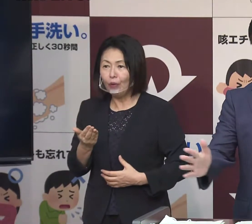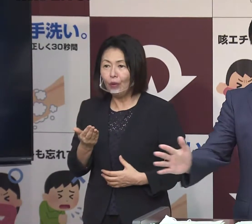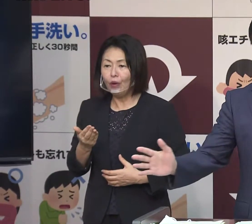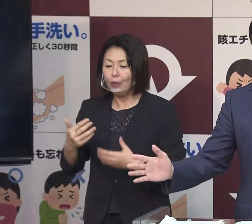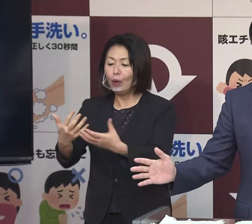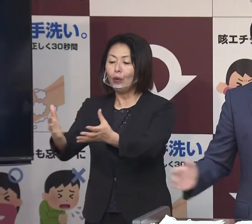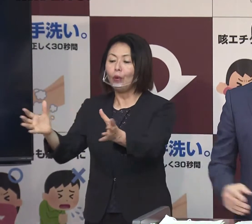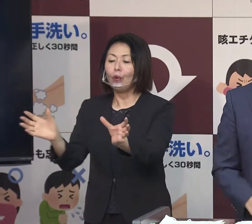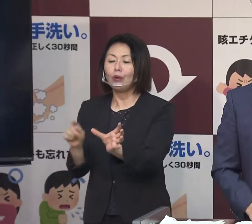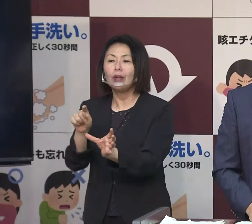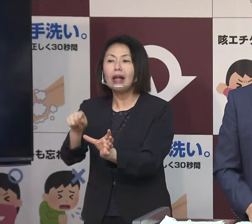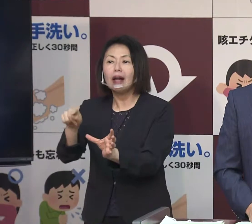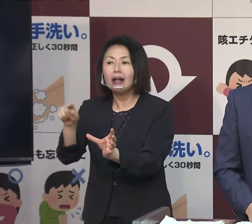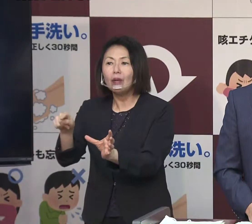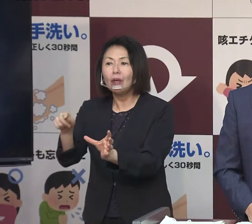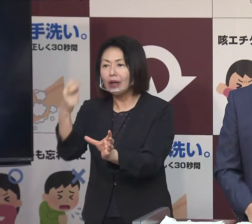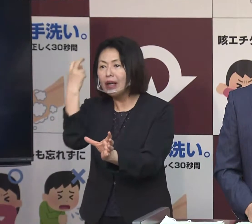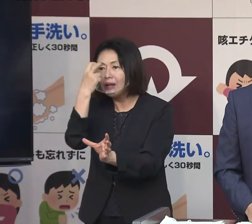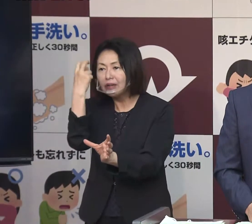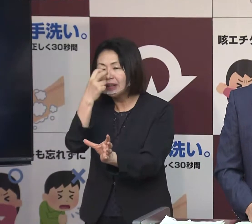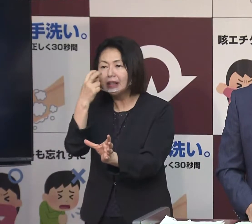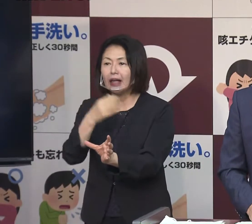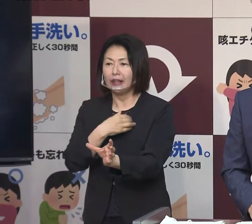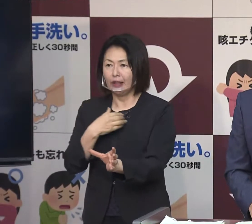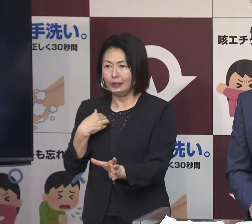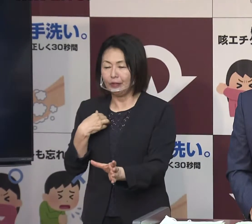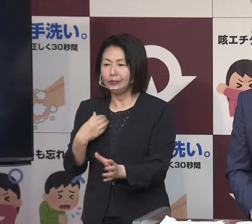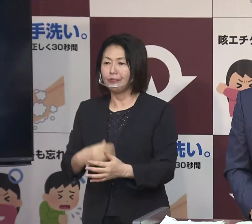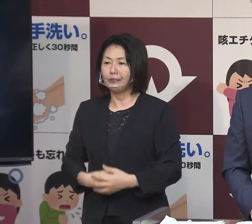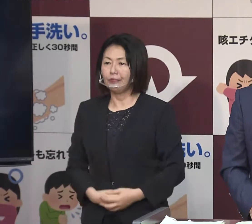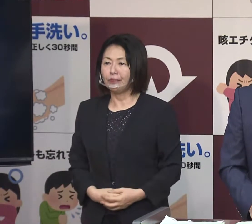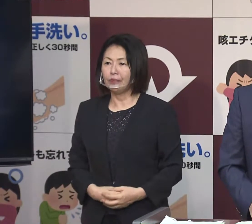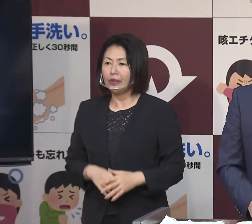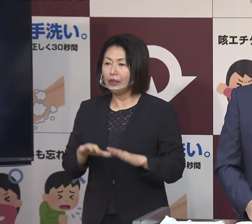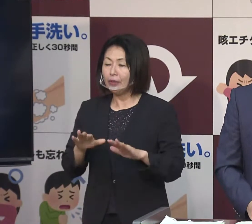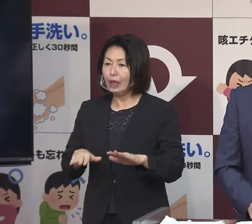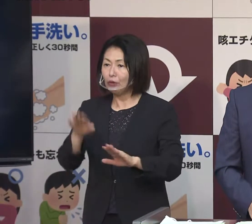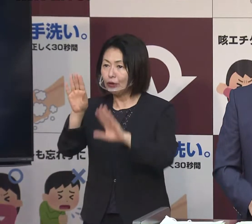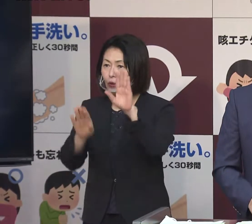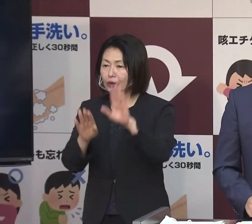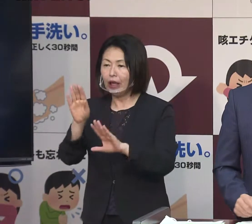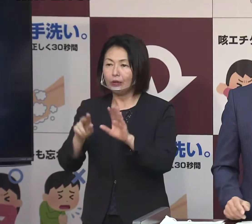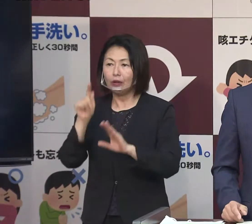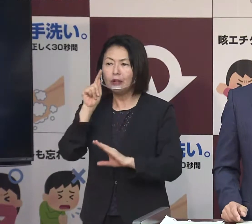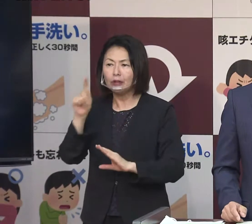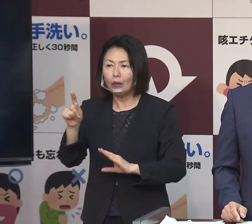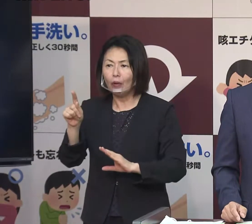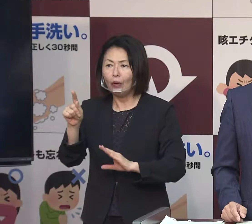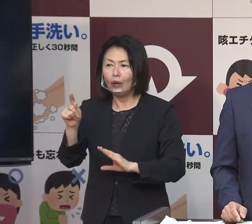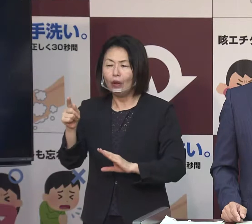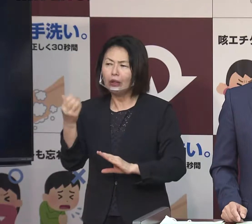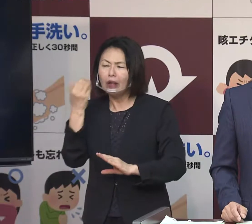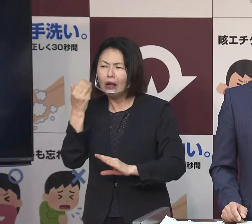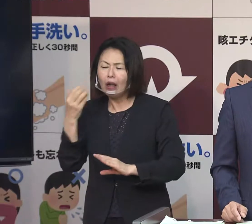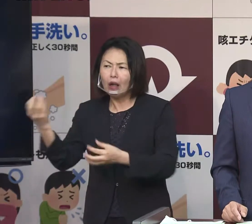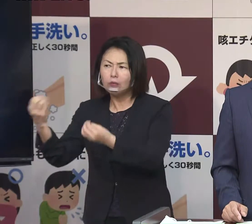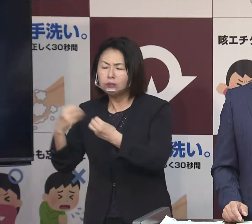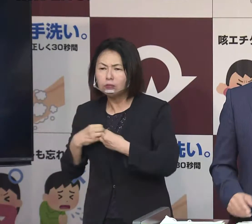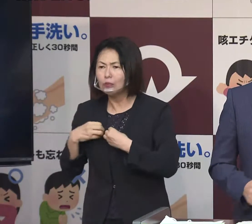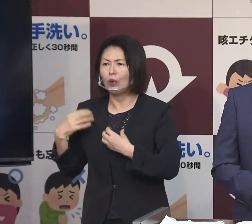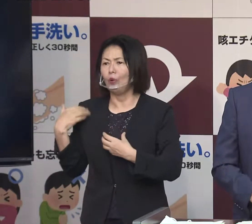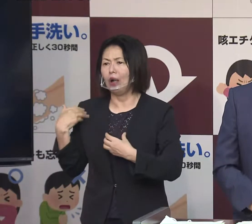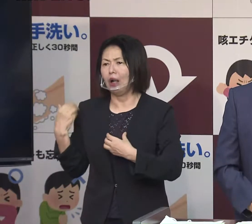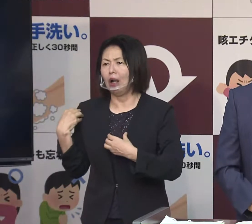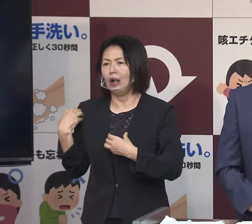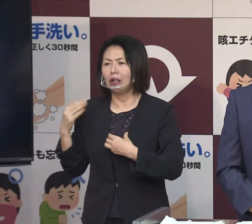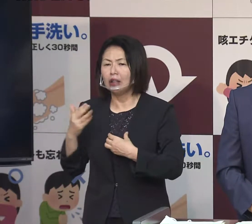今、終えている中で確認されてきているということです。今の状況で言いますと、感染経路不明な方というのがどんどんですね、いろんなところで出ている